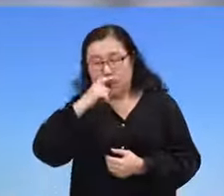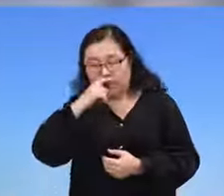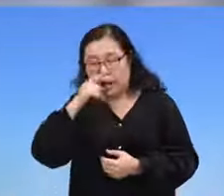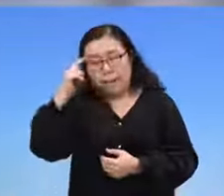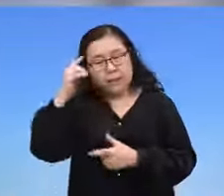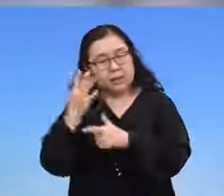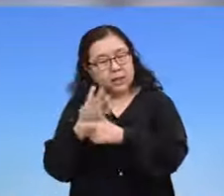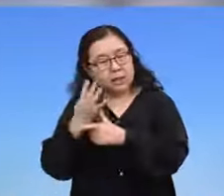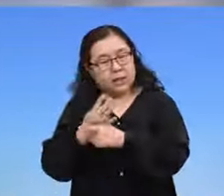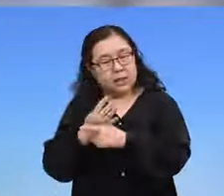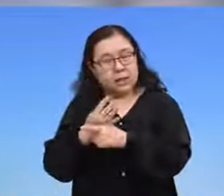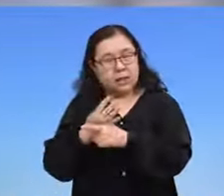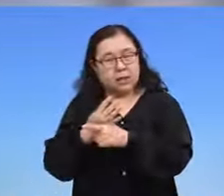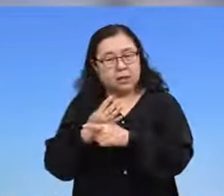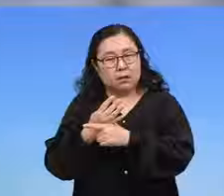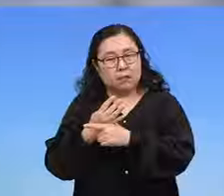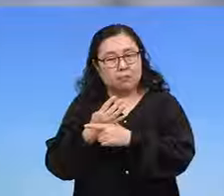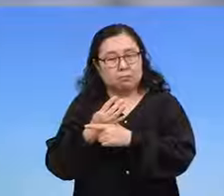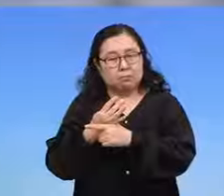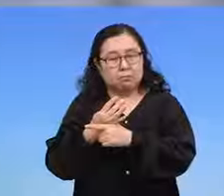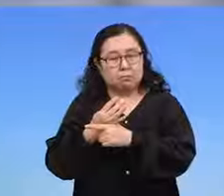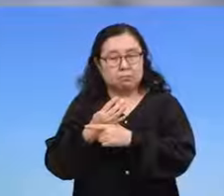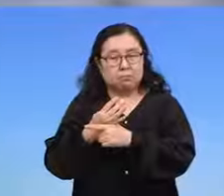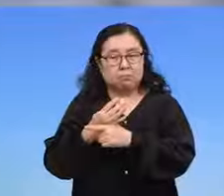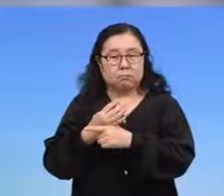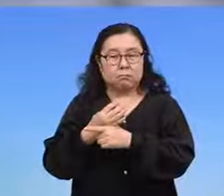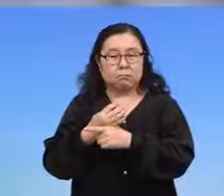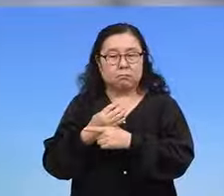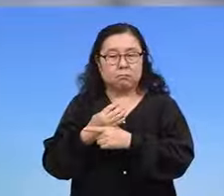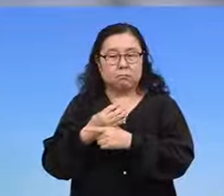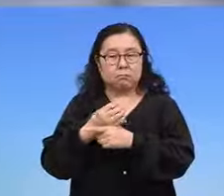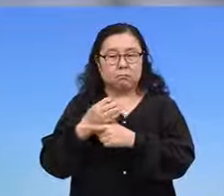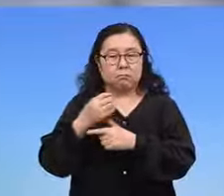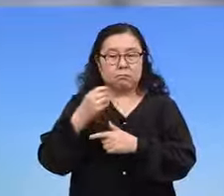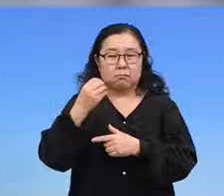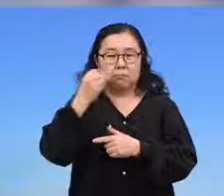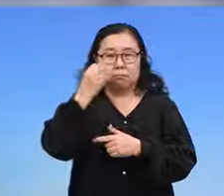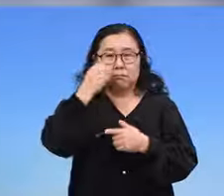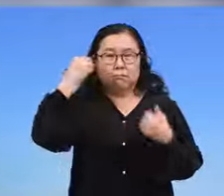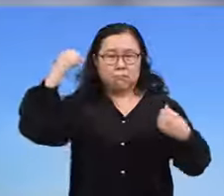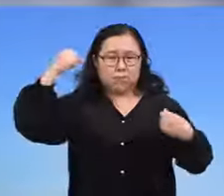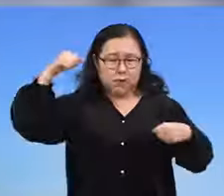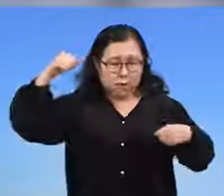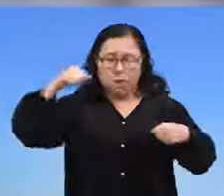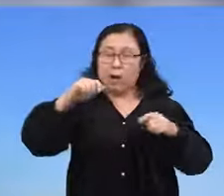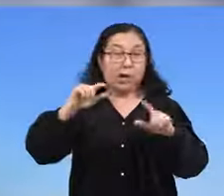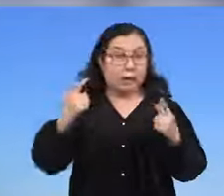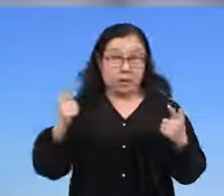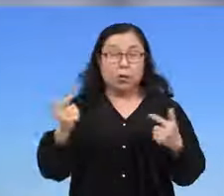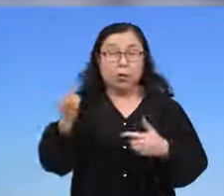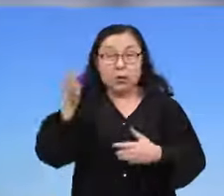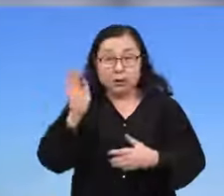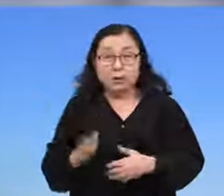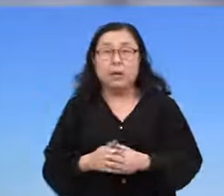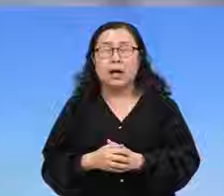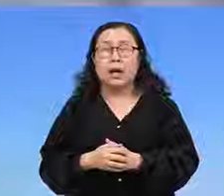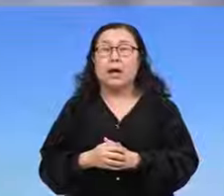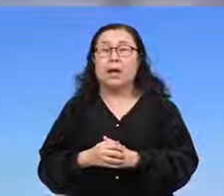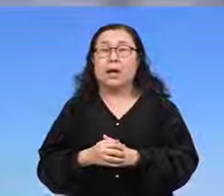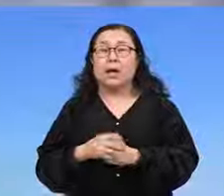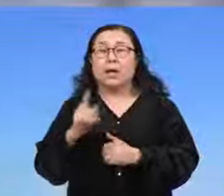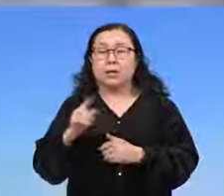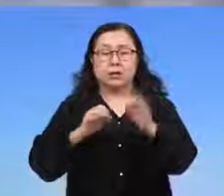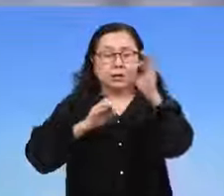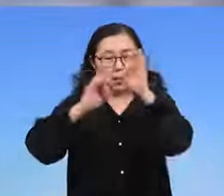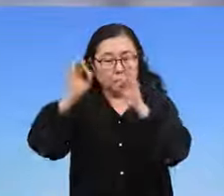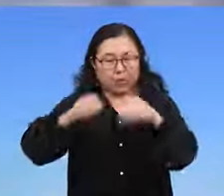물론 동방 박사들이 의도적으로 그렇게 한 건 아니지만, 그러나 그들이 저지른 그 실수를